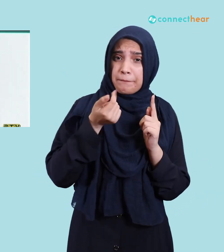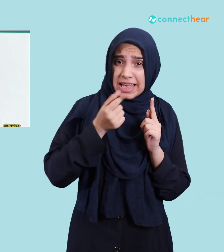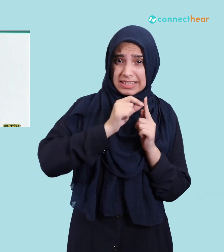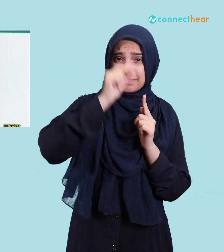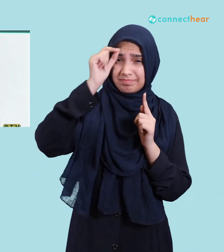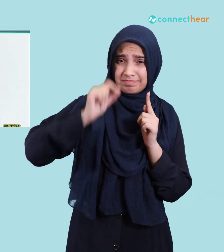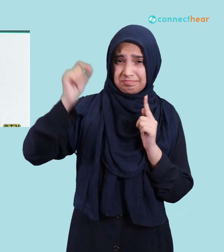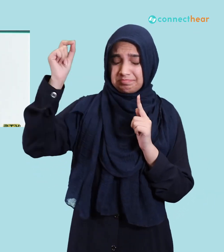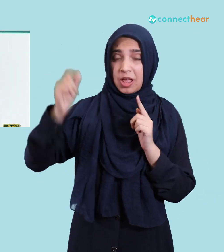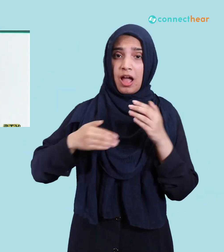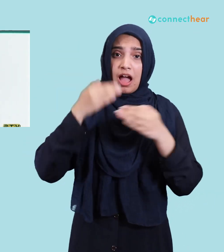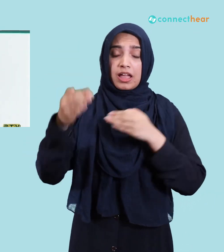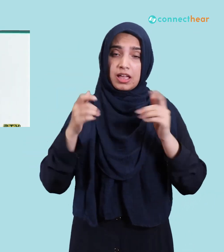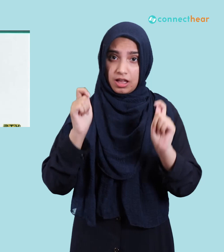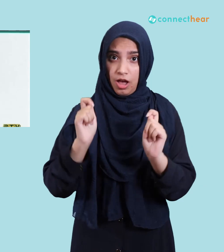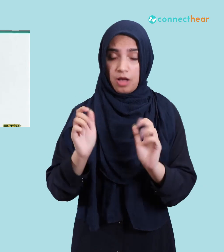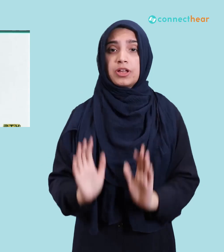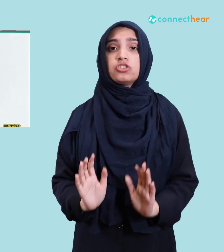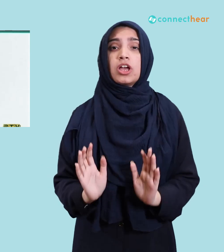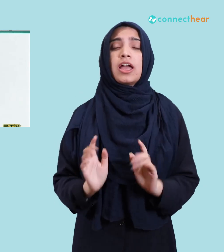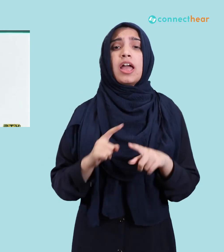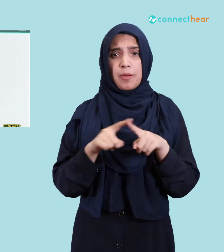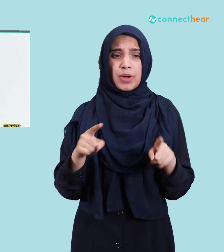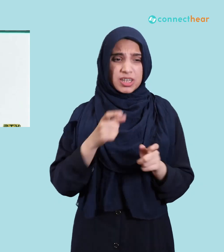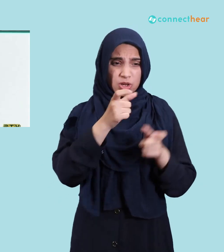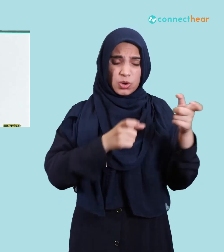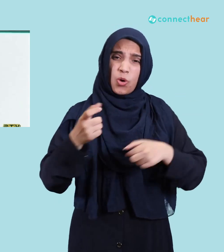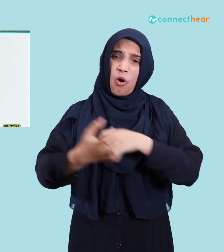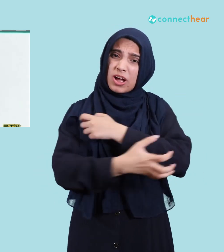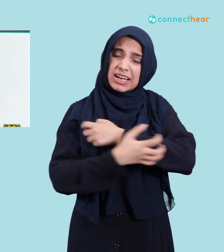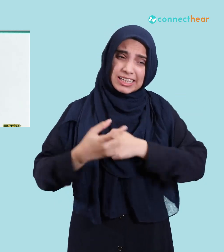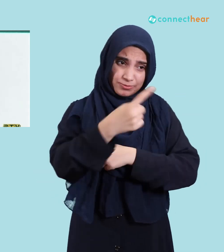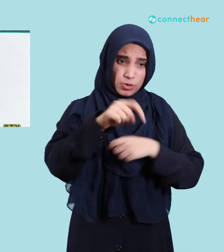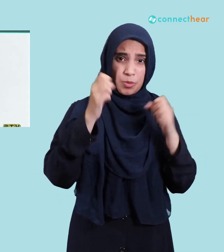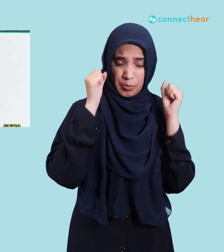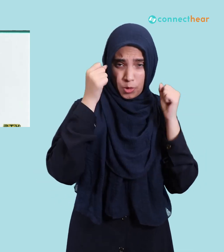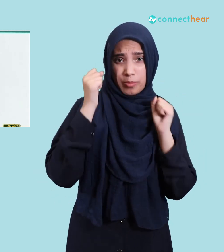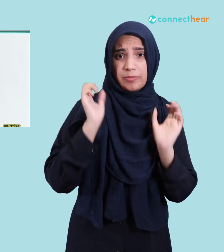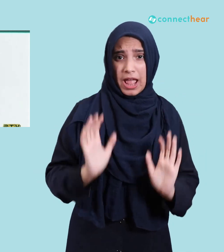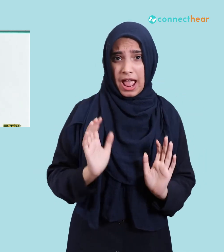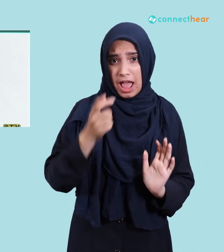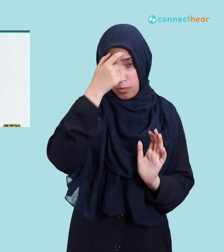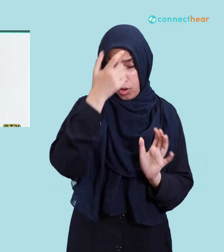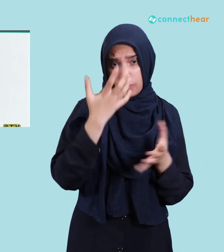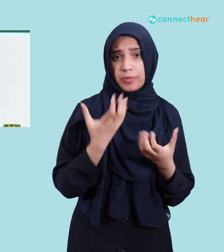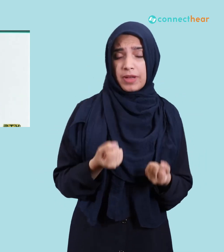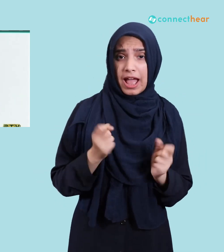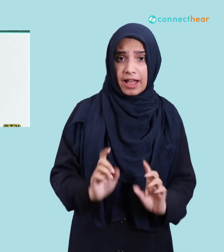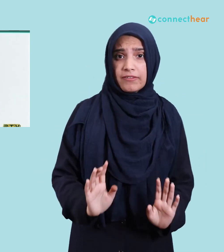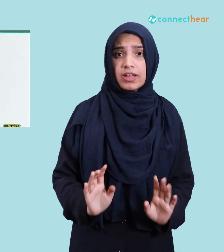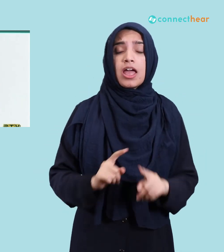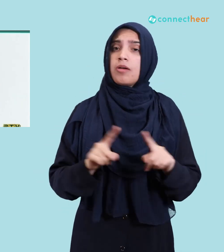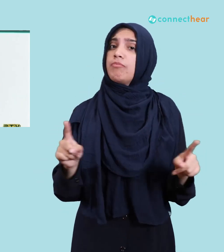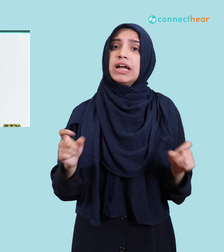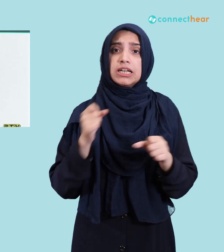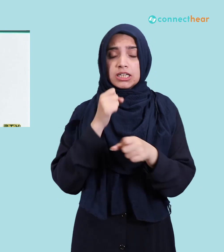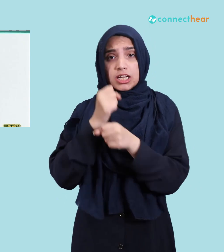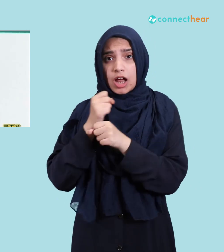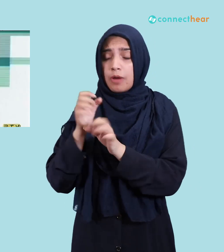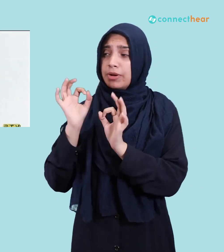اور لوگوں کو بڑی دشواریوں کا سامنا کرنا پڑا. عوام کے لیے، گورنمنٹ کے لیے وہ آسان ٹائم نہیں